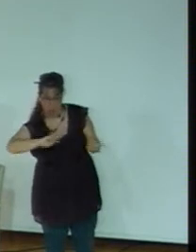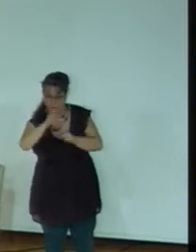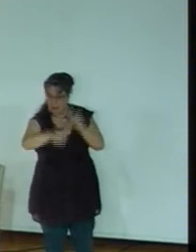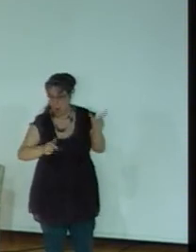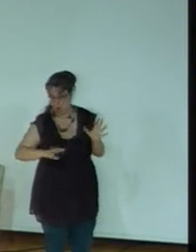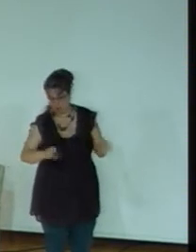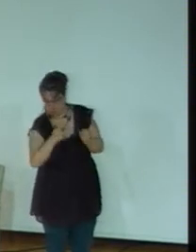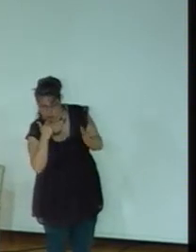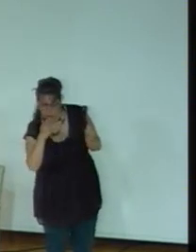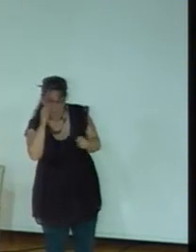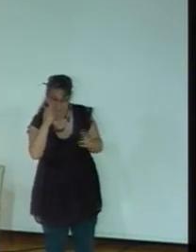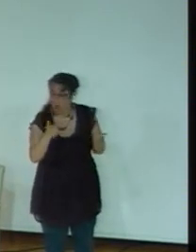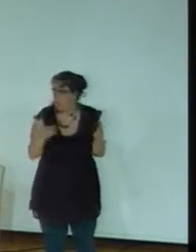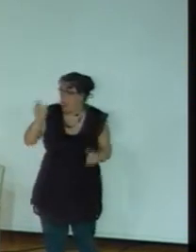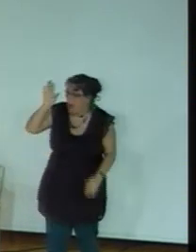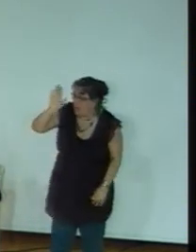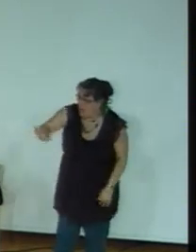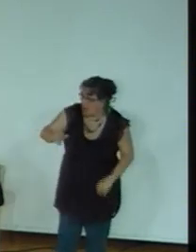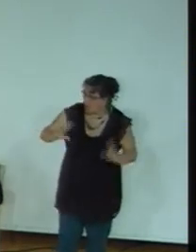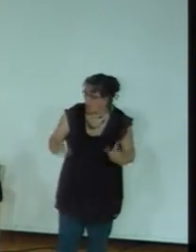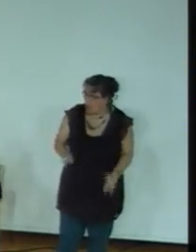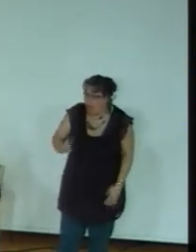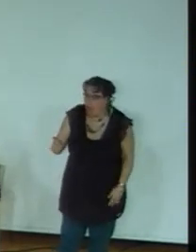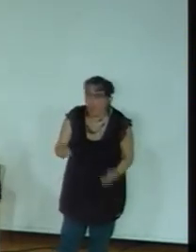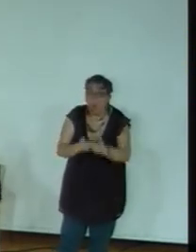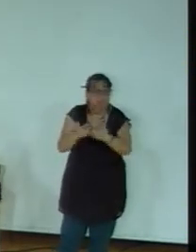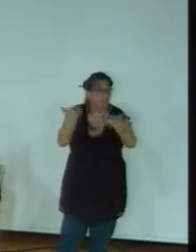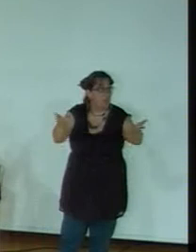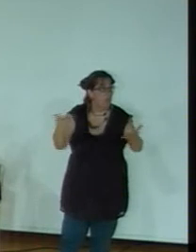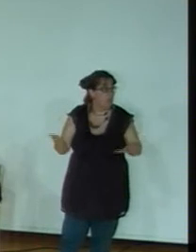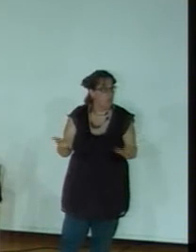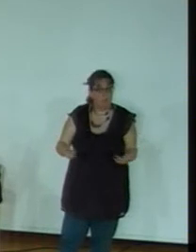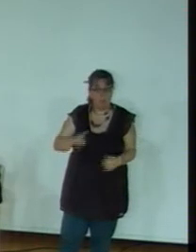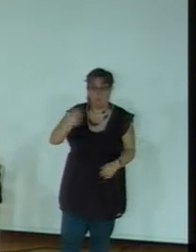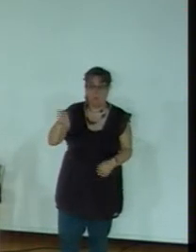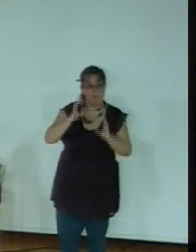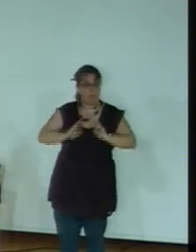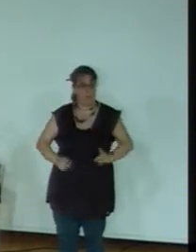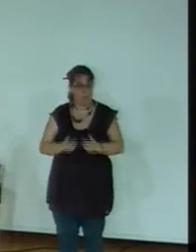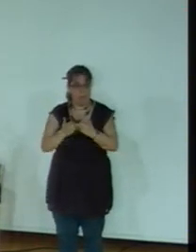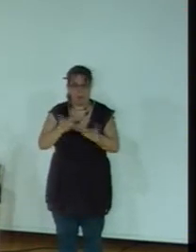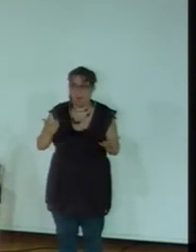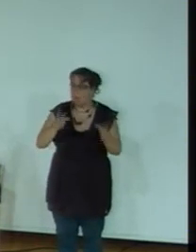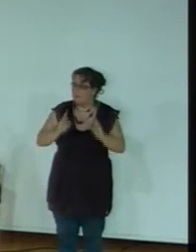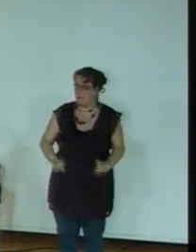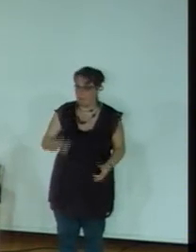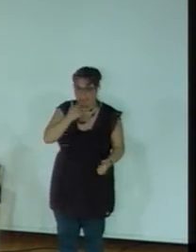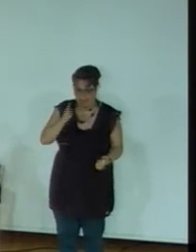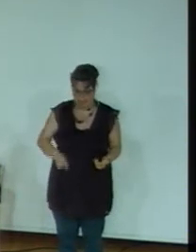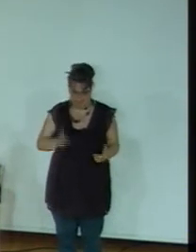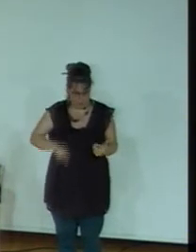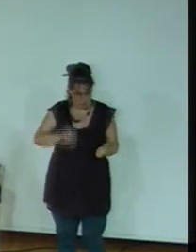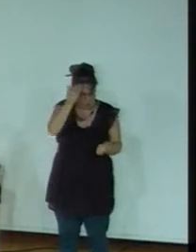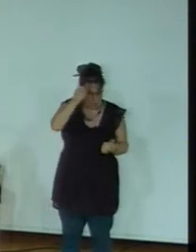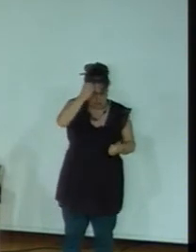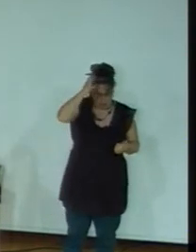Et d'ailleurs, ce n'est pas spécifique à l'informatique. Un élu typique au Parlement, s'il faisait bien son travail, il faudrait qu'il soit expert en santé, en